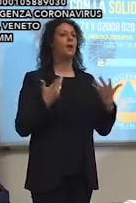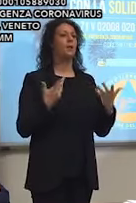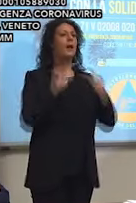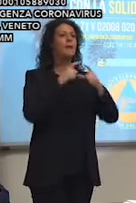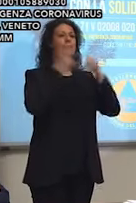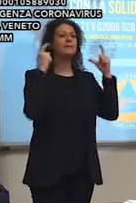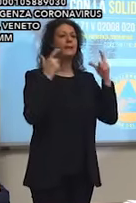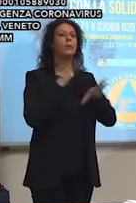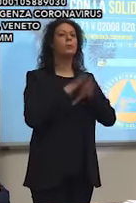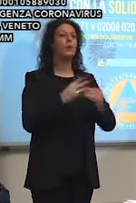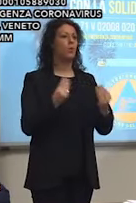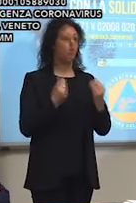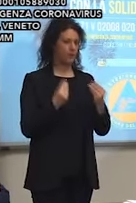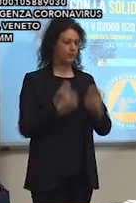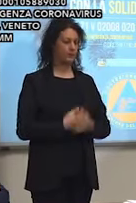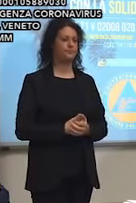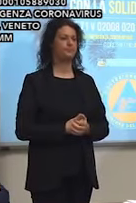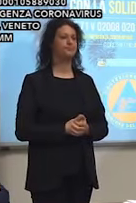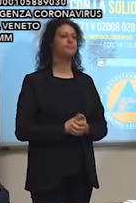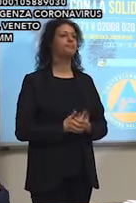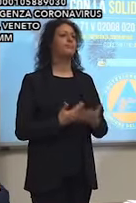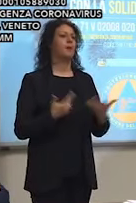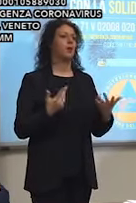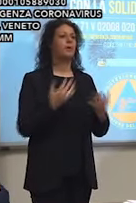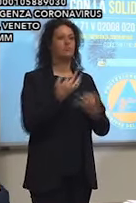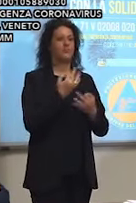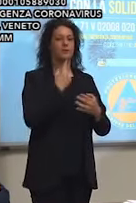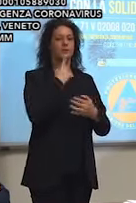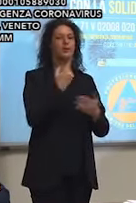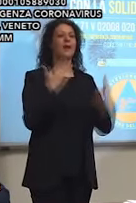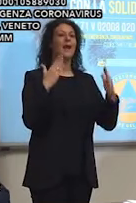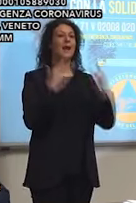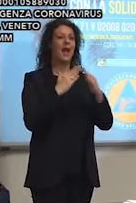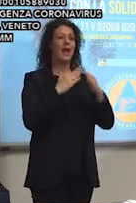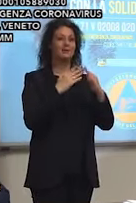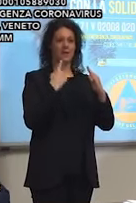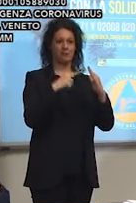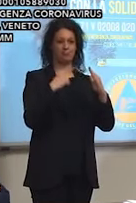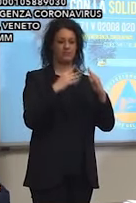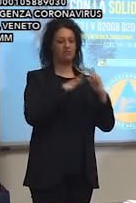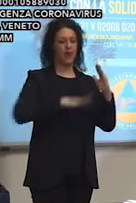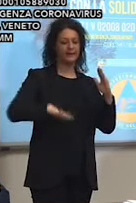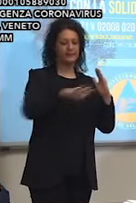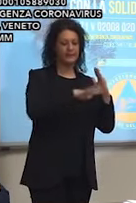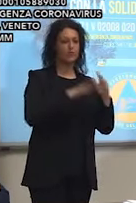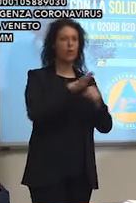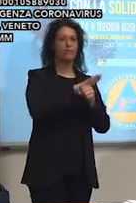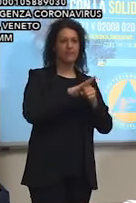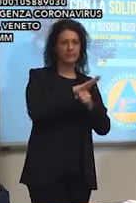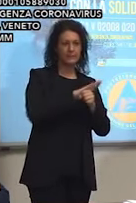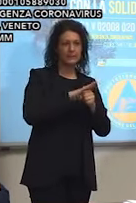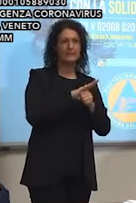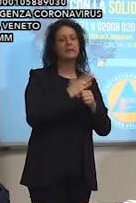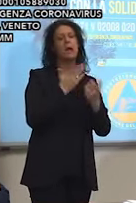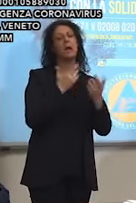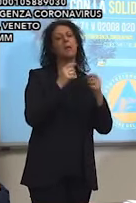devo portare? Beh, se non sei nel giardino di casa da solo o con i tuoi familiari, le